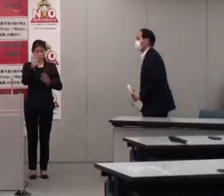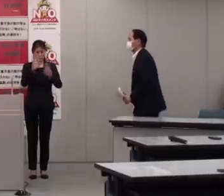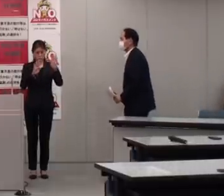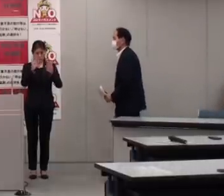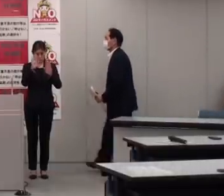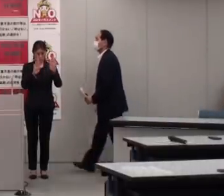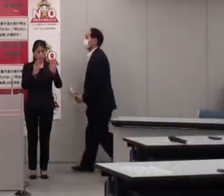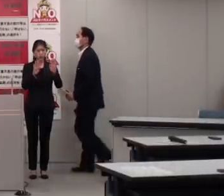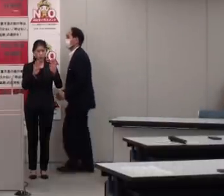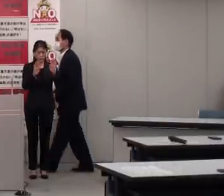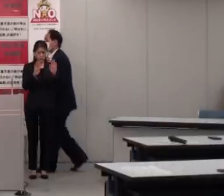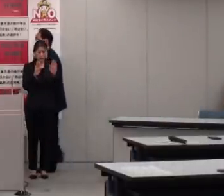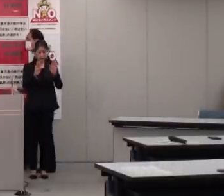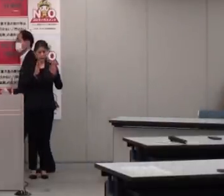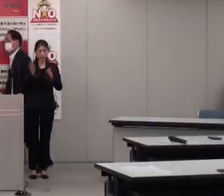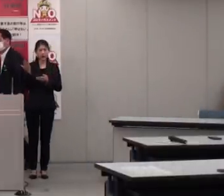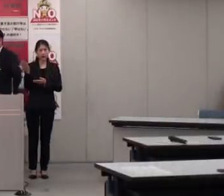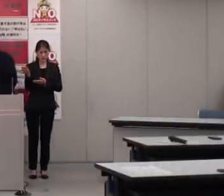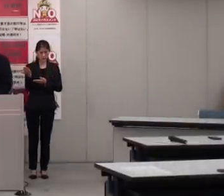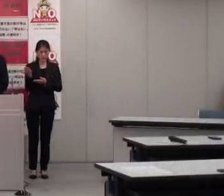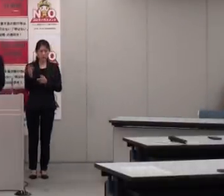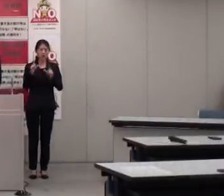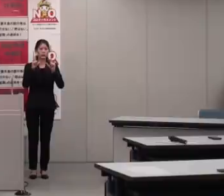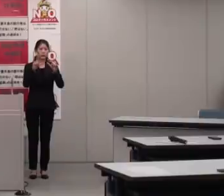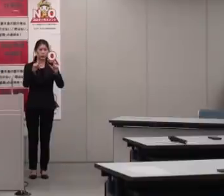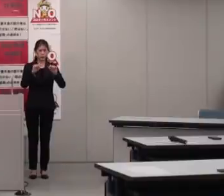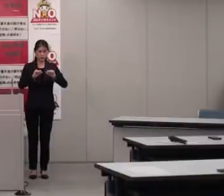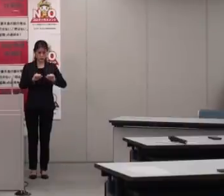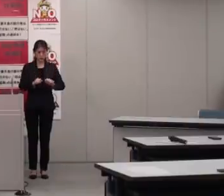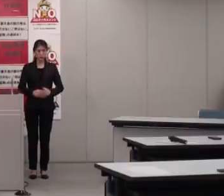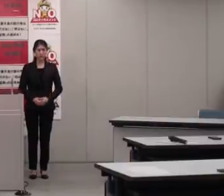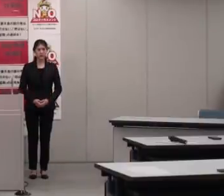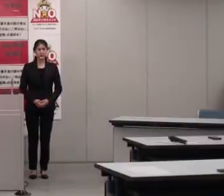まえ、知事からご報告させていただきます。